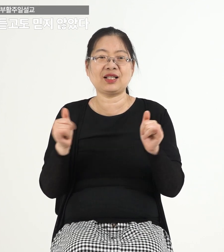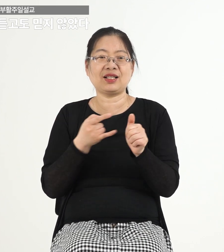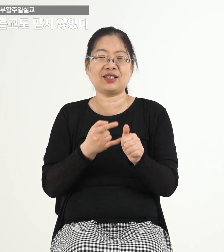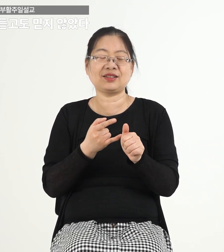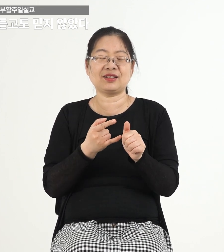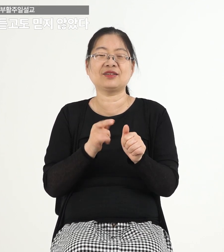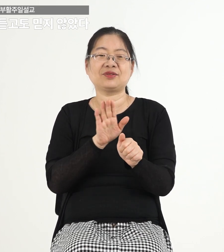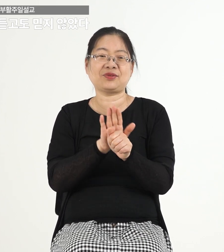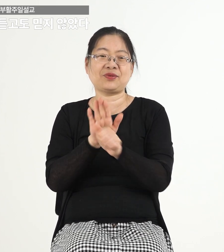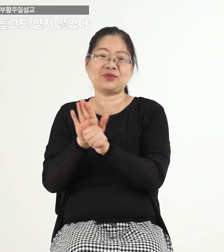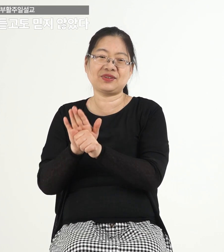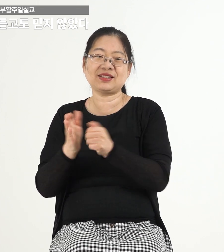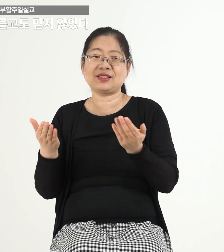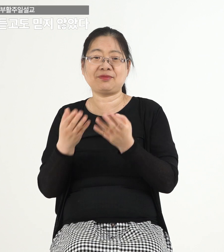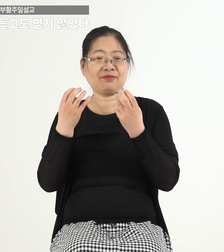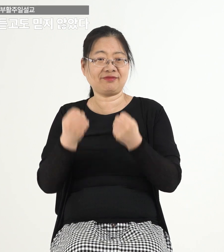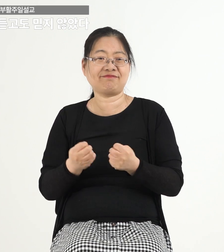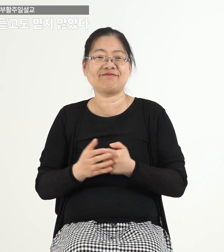많습니다.